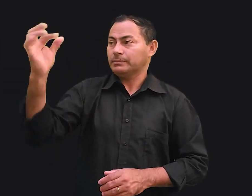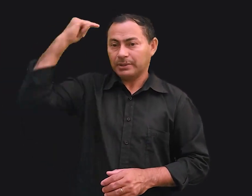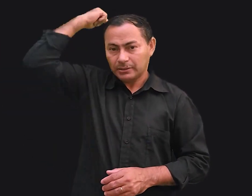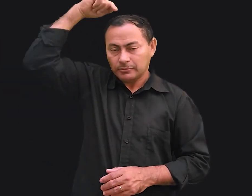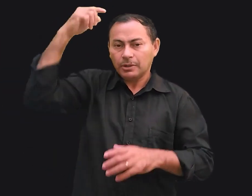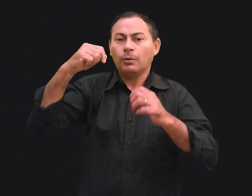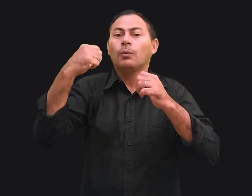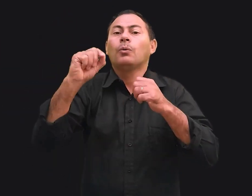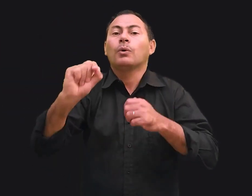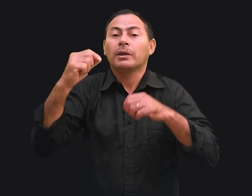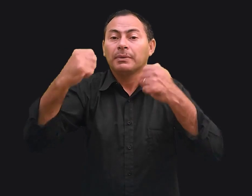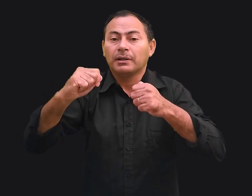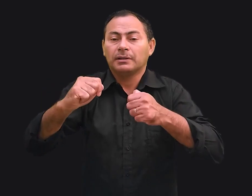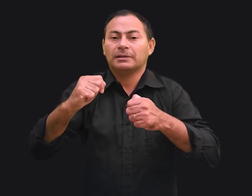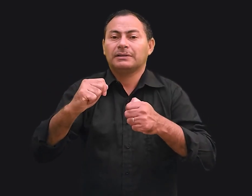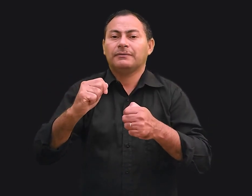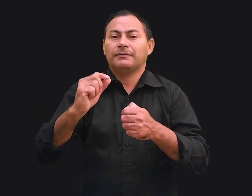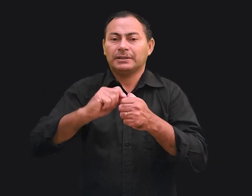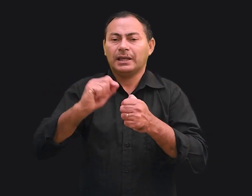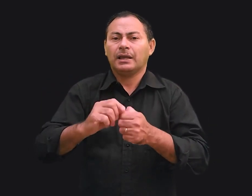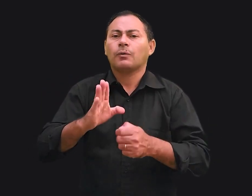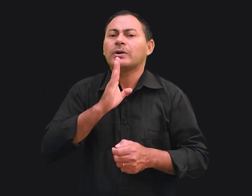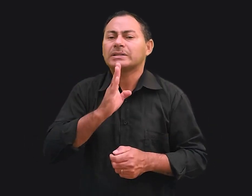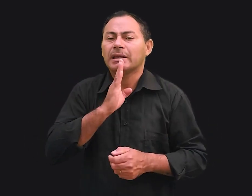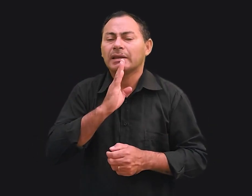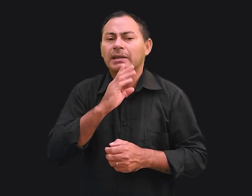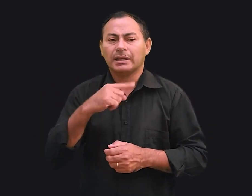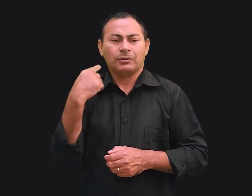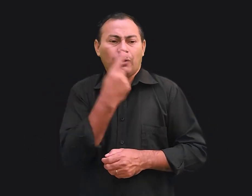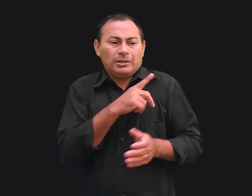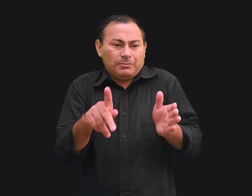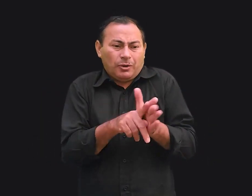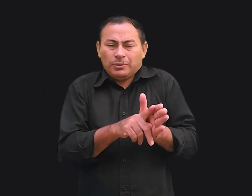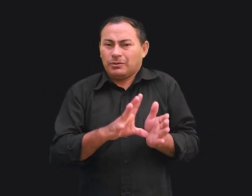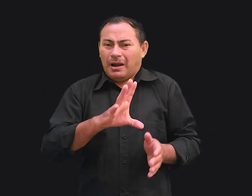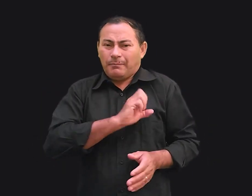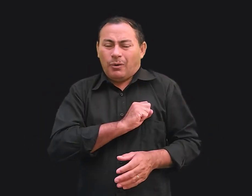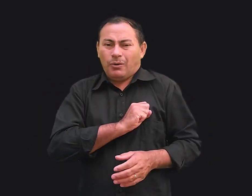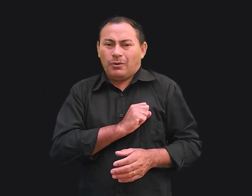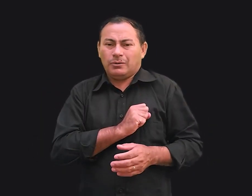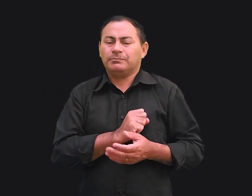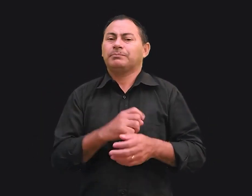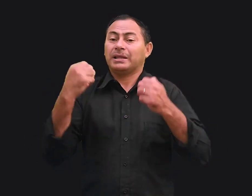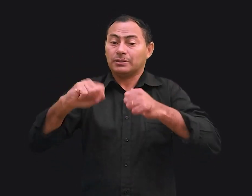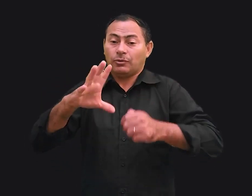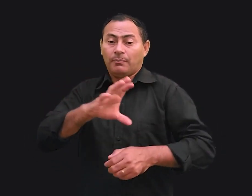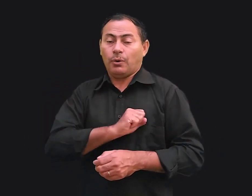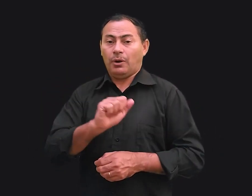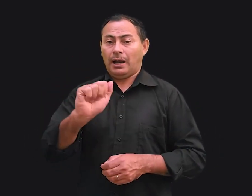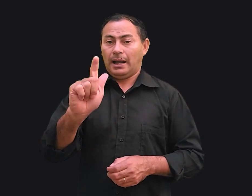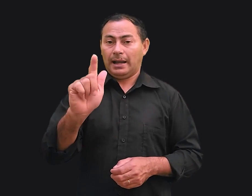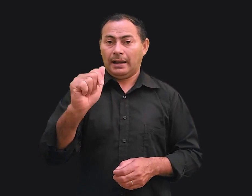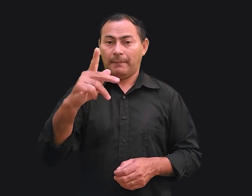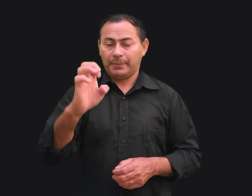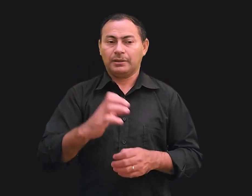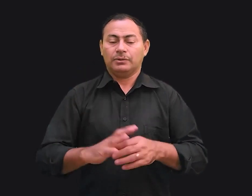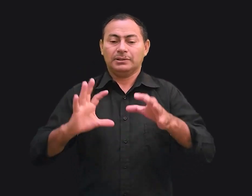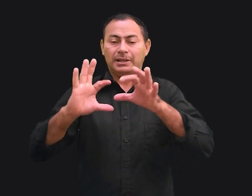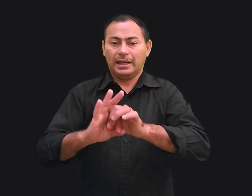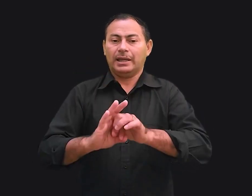precisamos fazer é reconhecer que por nós mesmos não conseguimos amar com esse amor ágape e que cada um desses elos é impossível de ser mantido